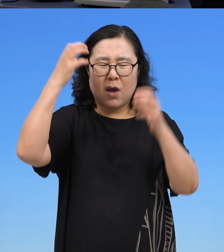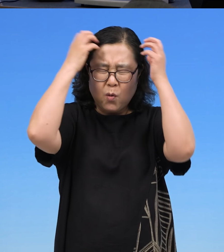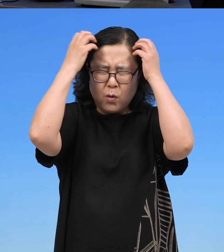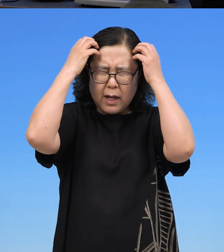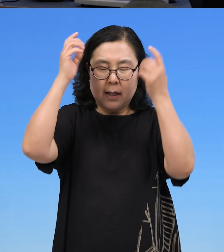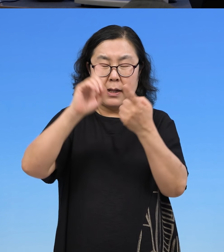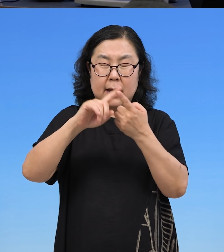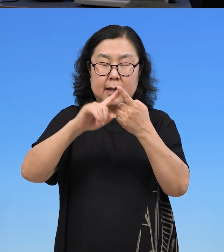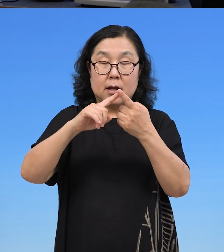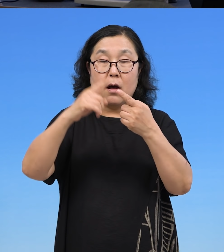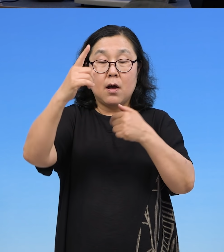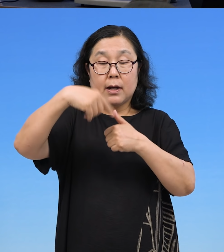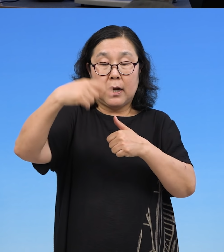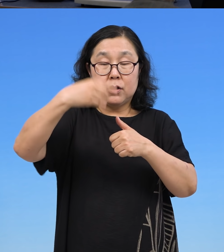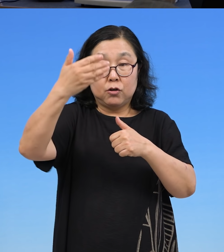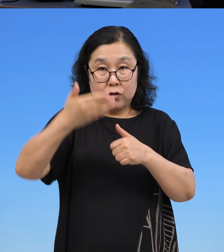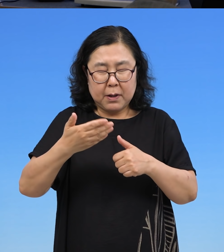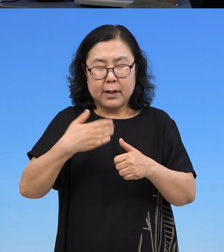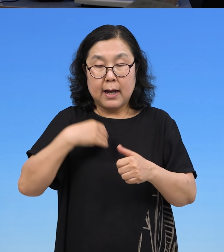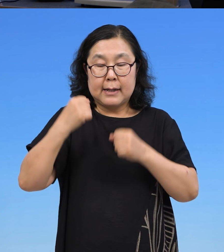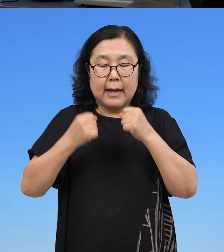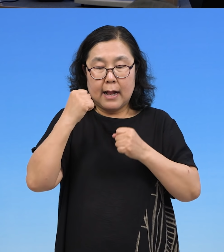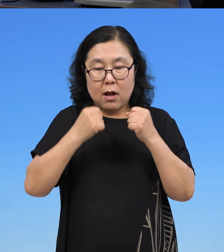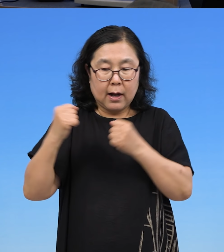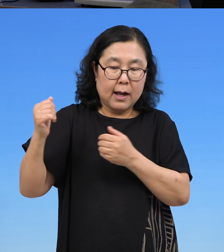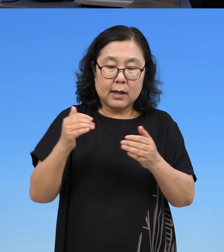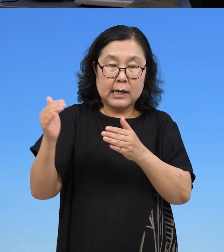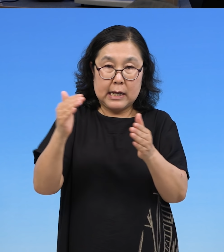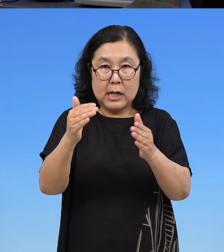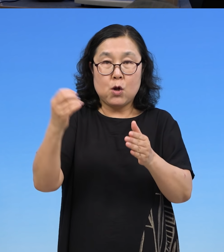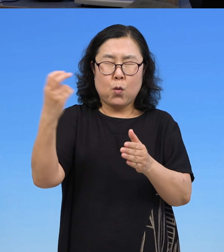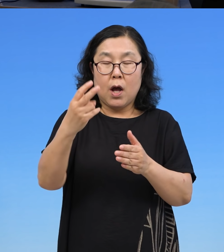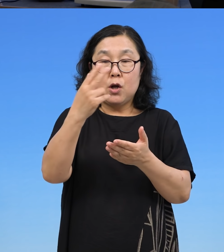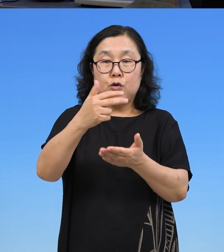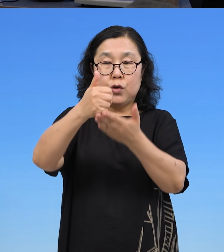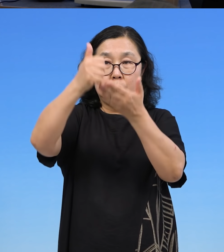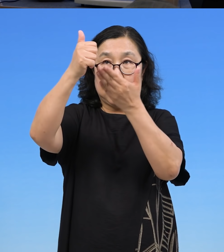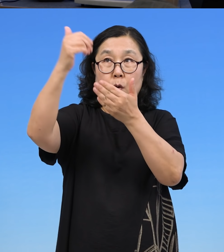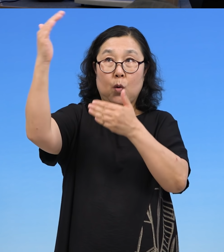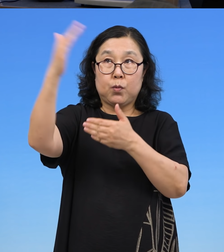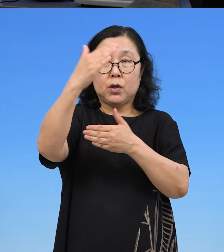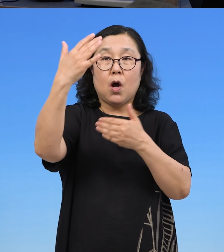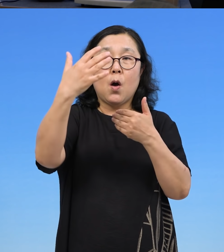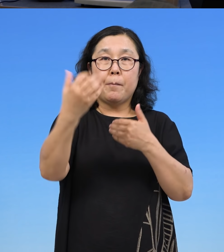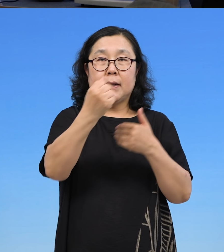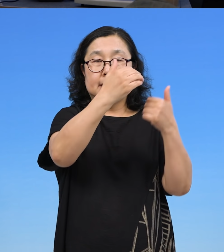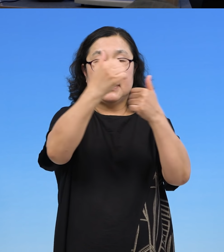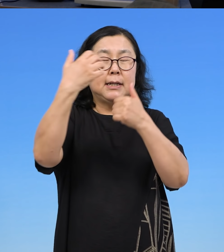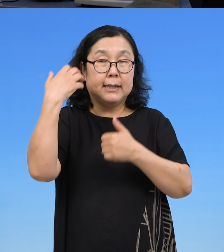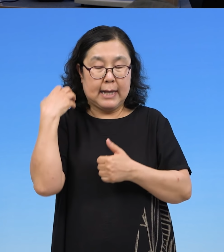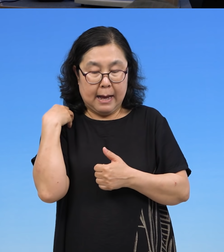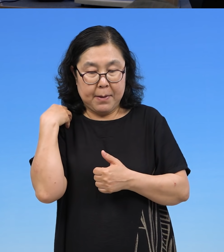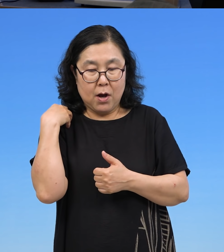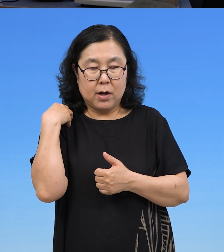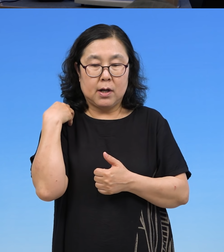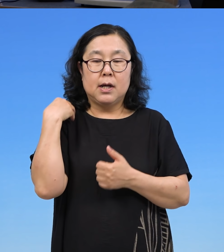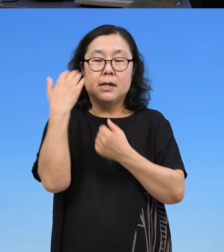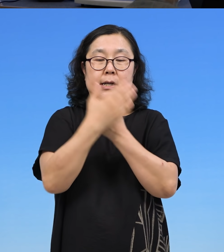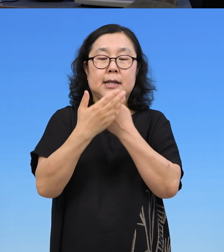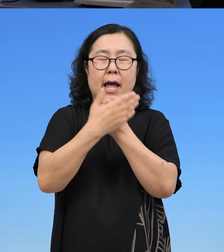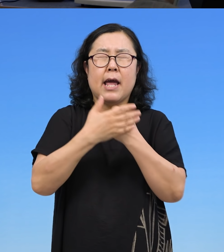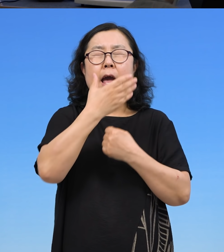그 다음 24절입니다 내가 달려갈 길과 주 예수께 받은 사명 곧 하나님의 은혜의 복음을 증언한